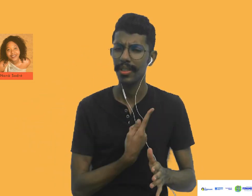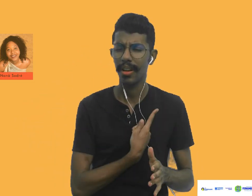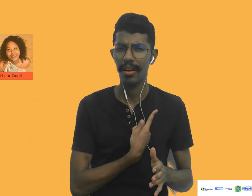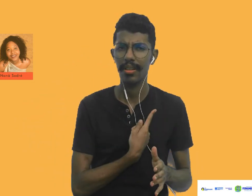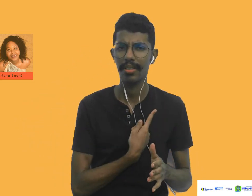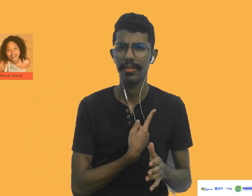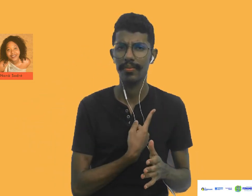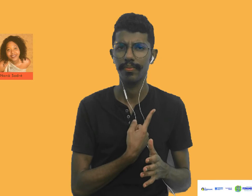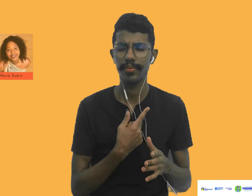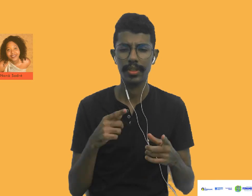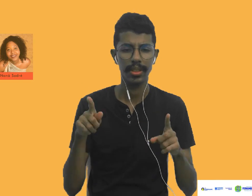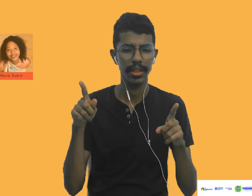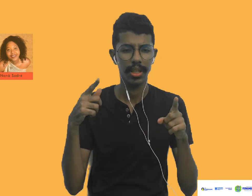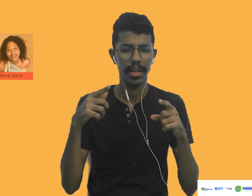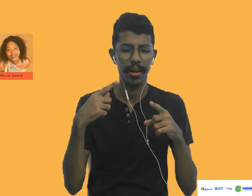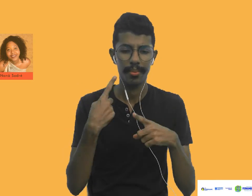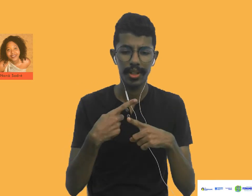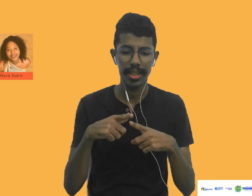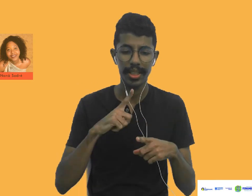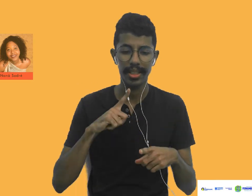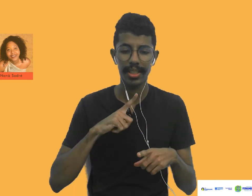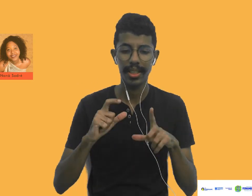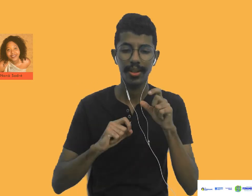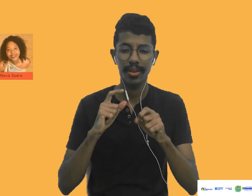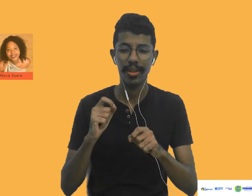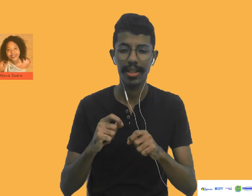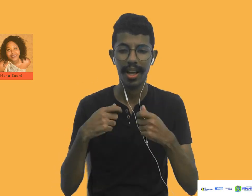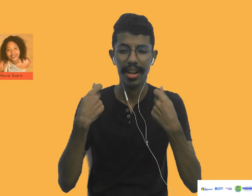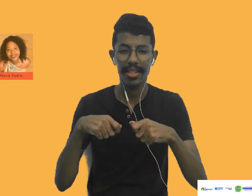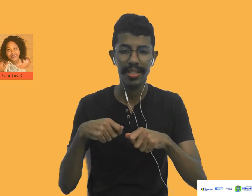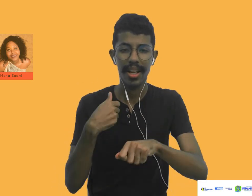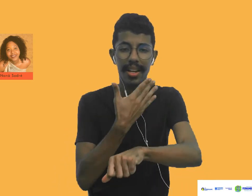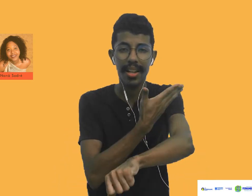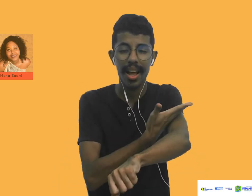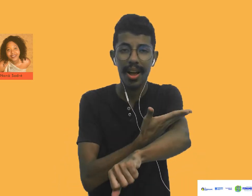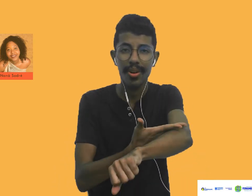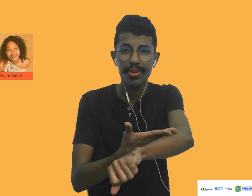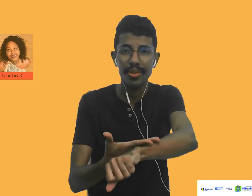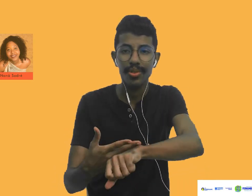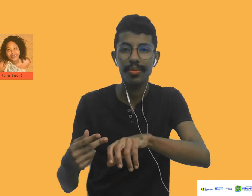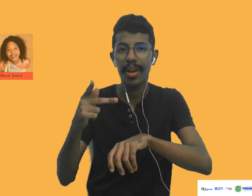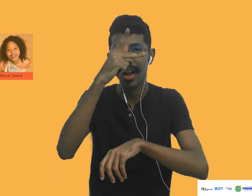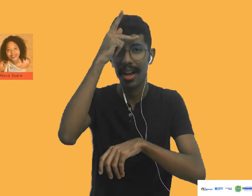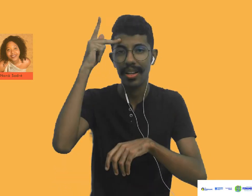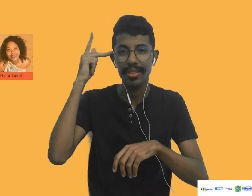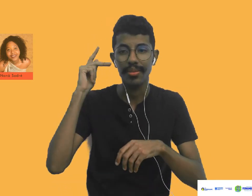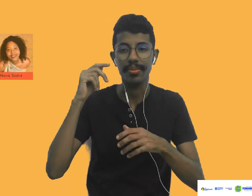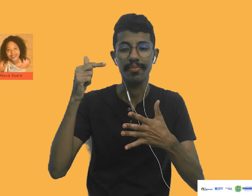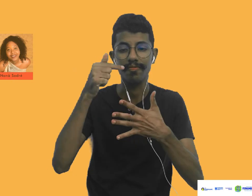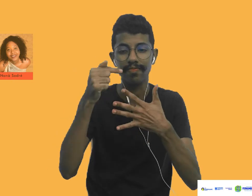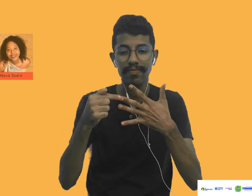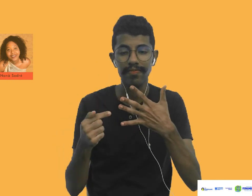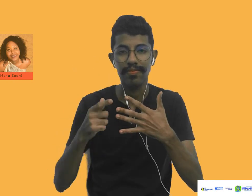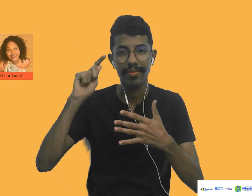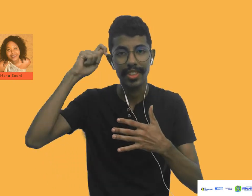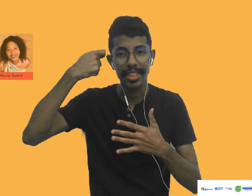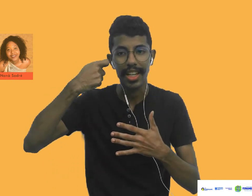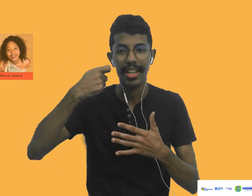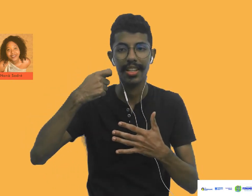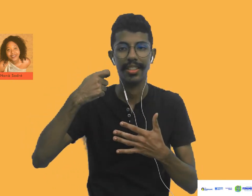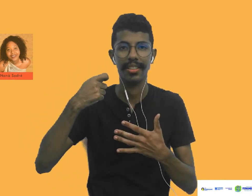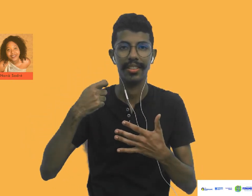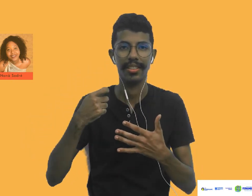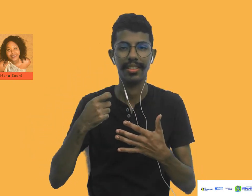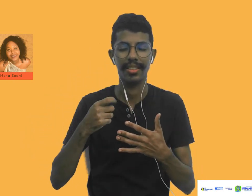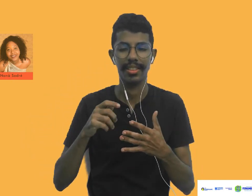faz parte da gente. É que existe a necessidade de se acostumar-se com as questões da negritude